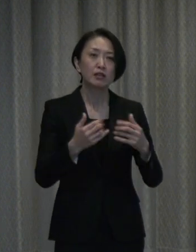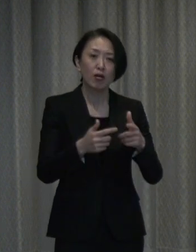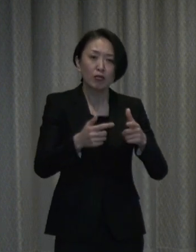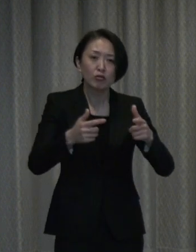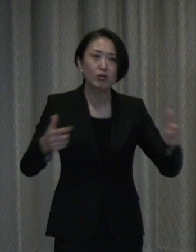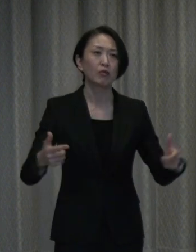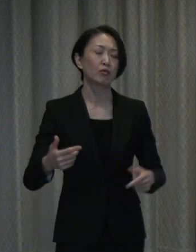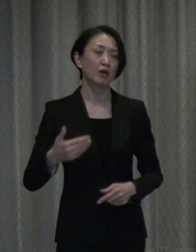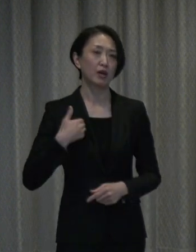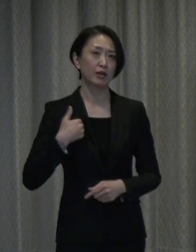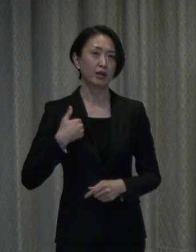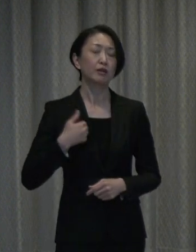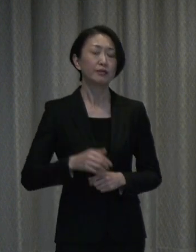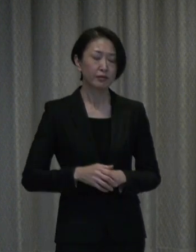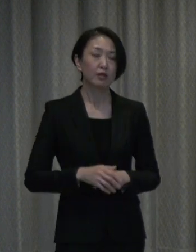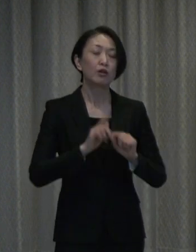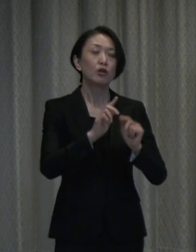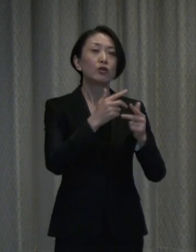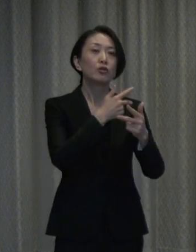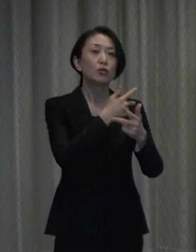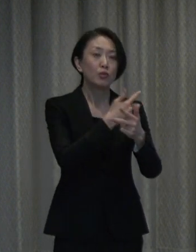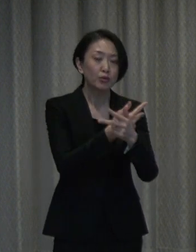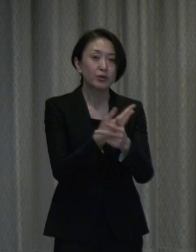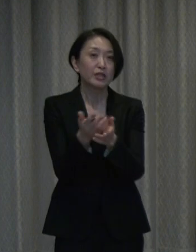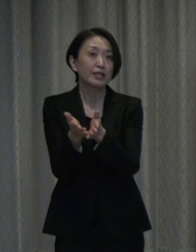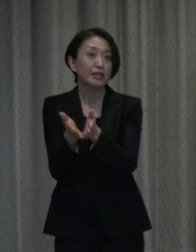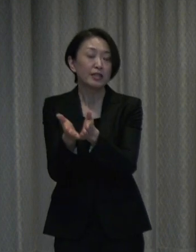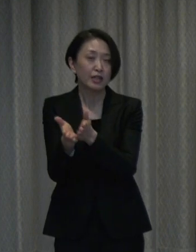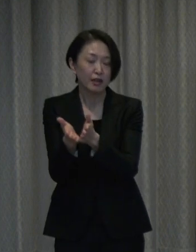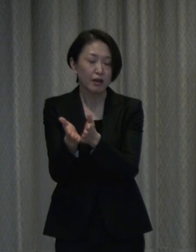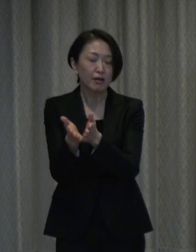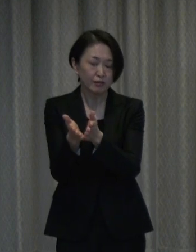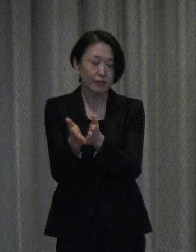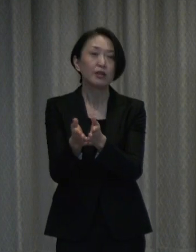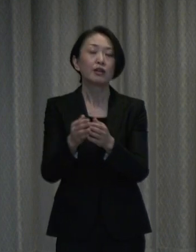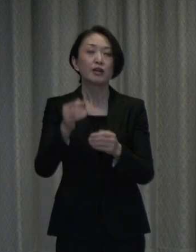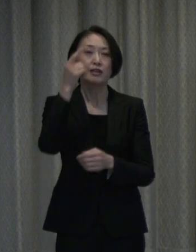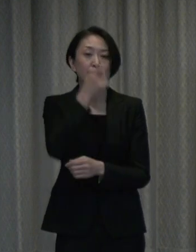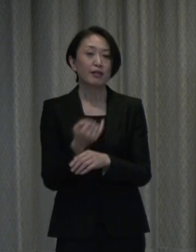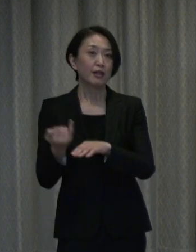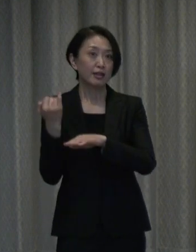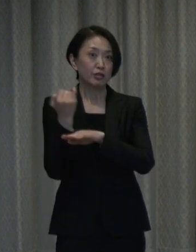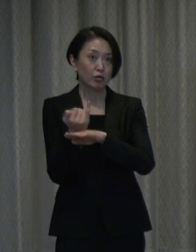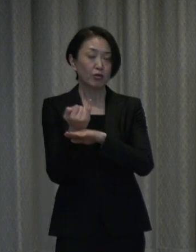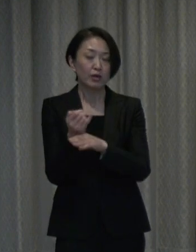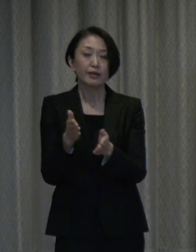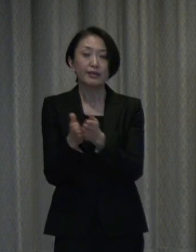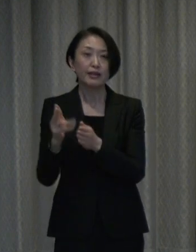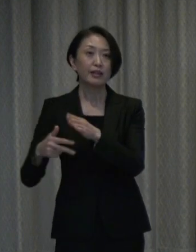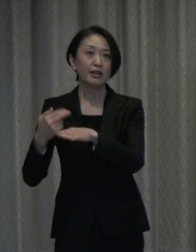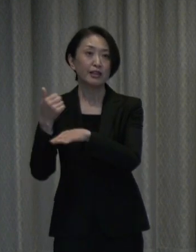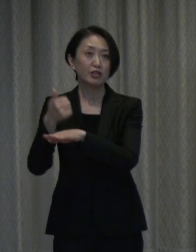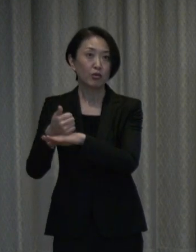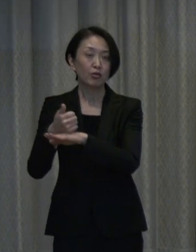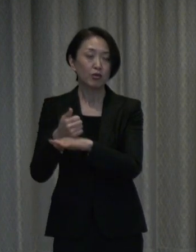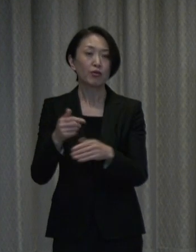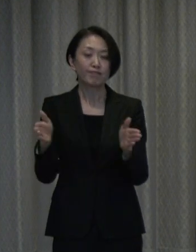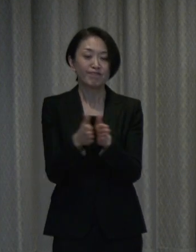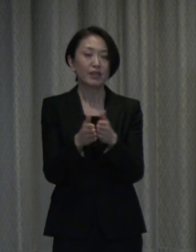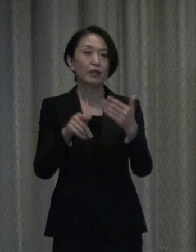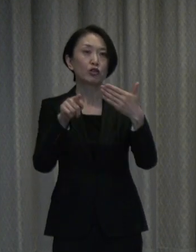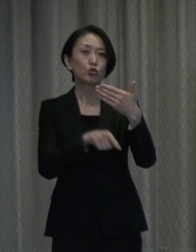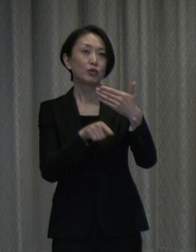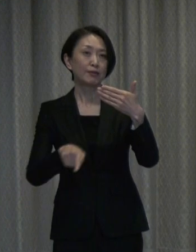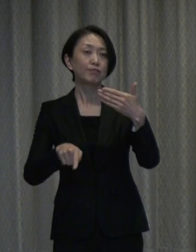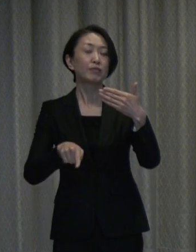で、東北6県そして新潟県そして仙台市長新潟市長9人で改